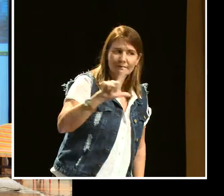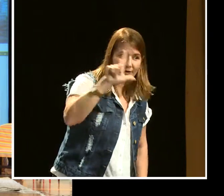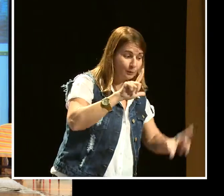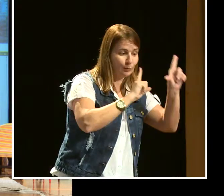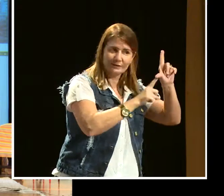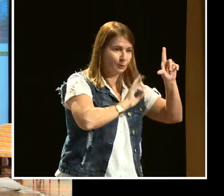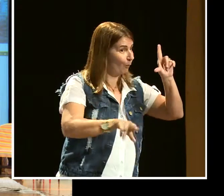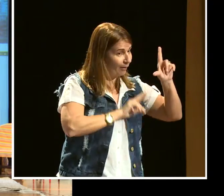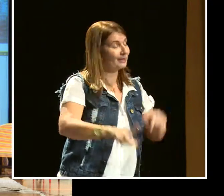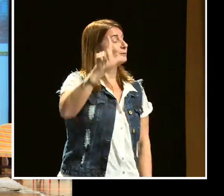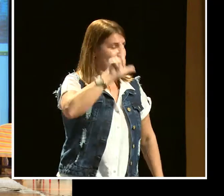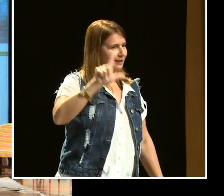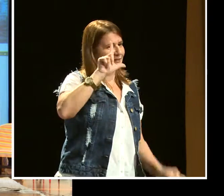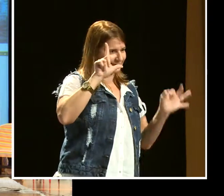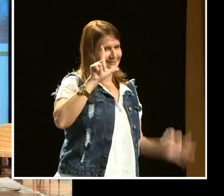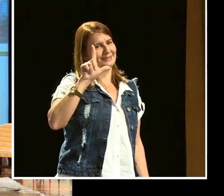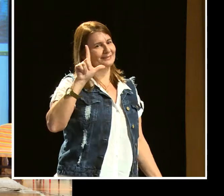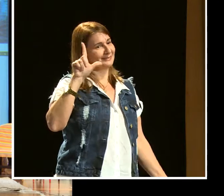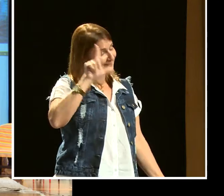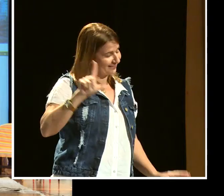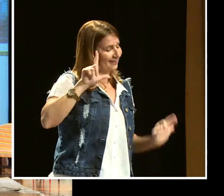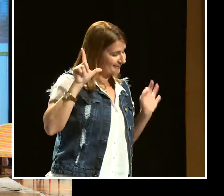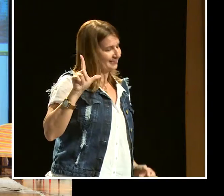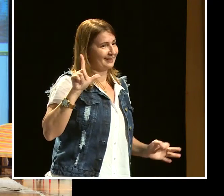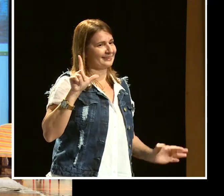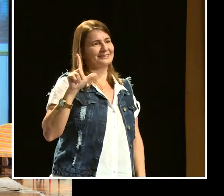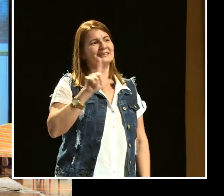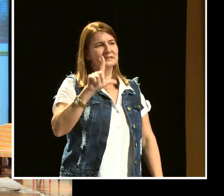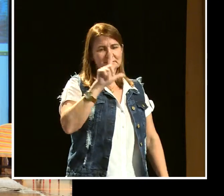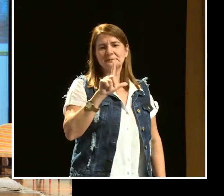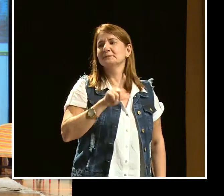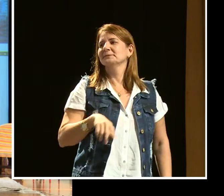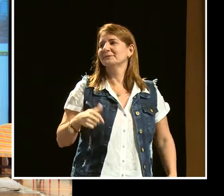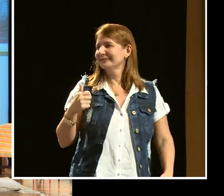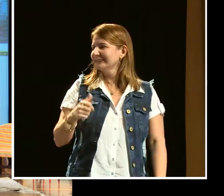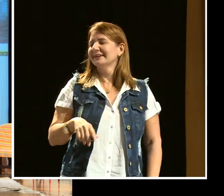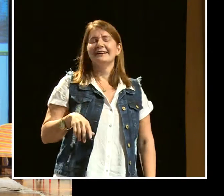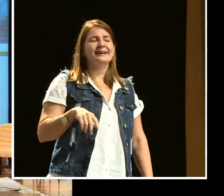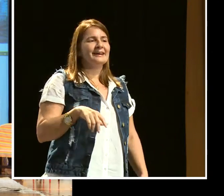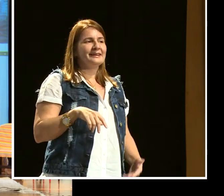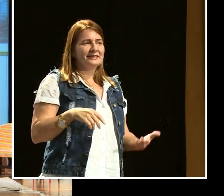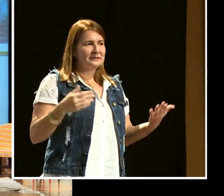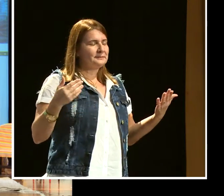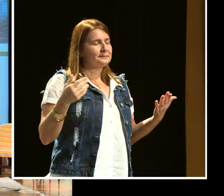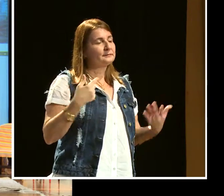Luciane. Esse é o meu sinal. Não tem aquela cruz que a Ana colocou.